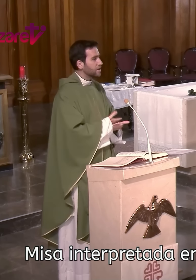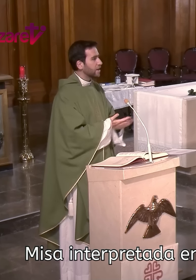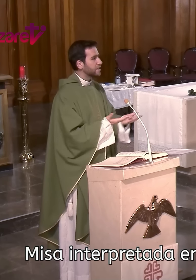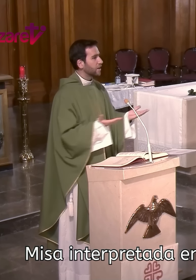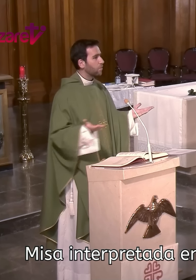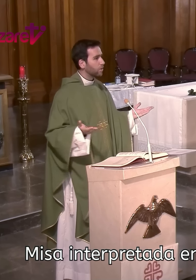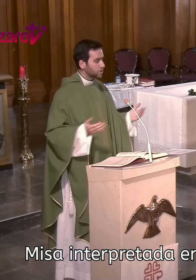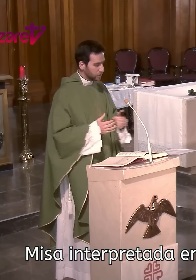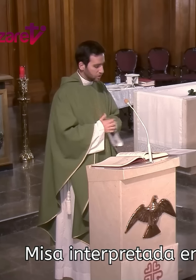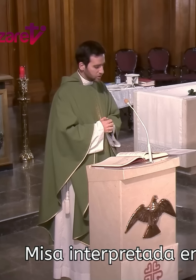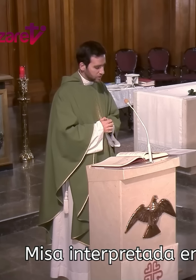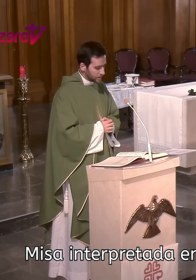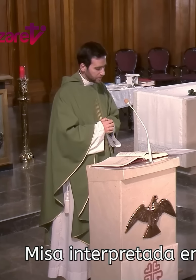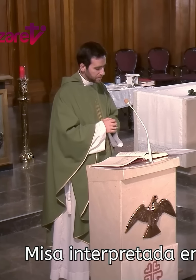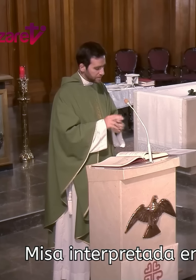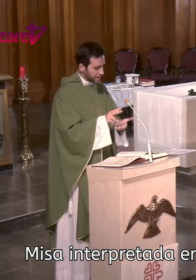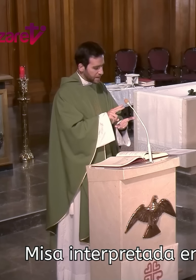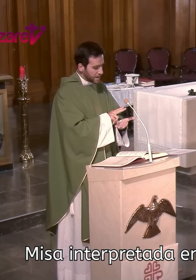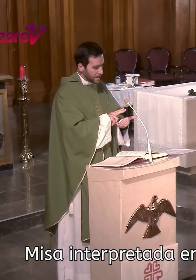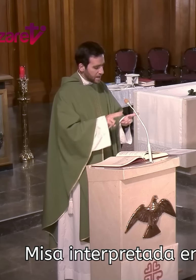El Señor esté con vosotros.